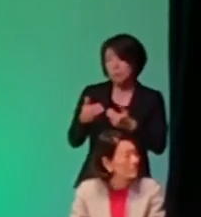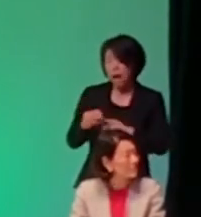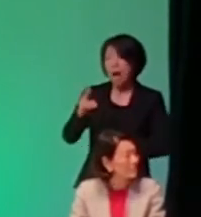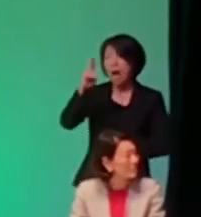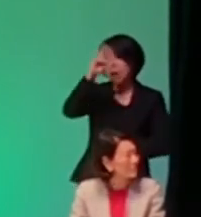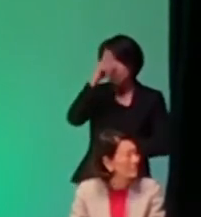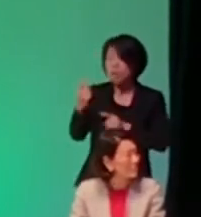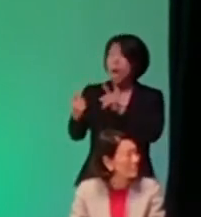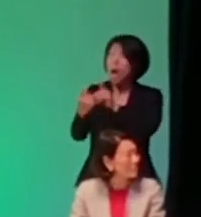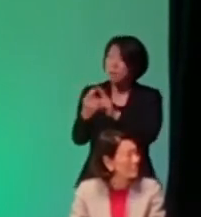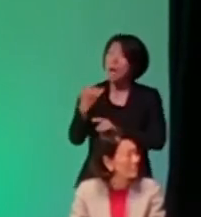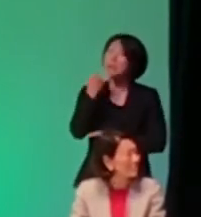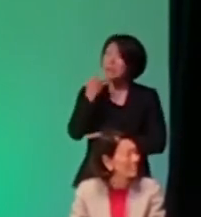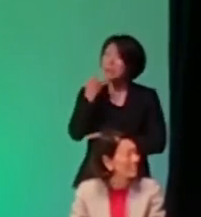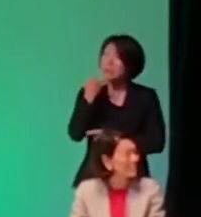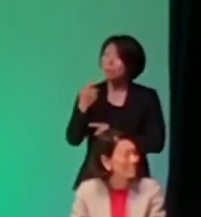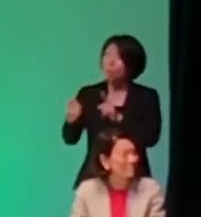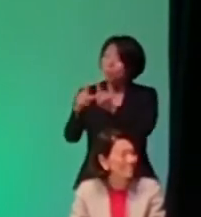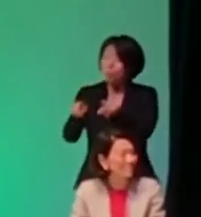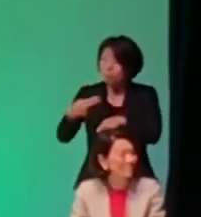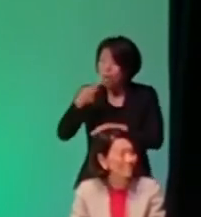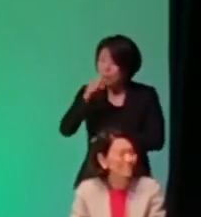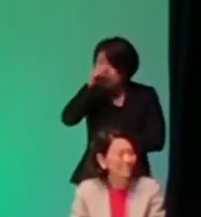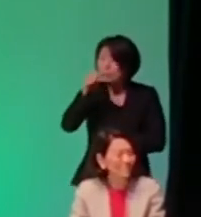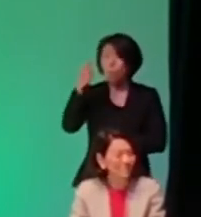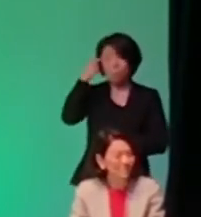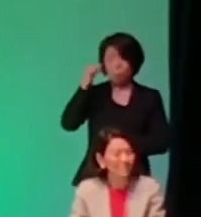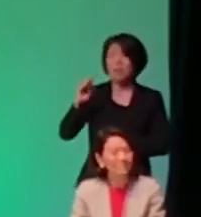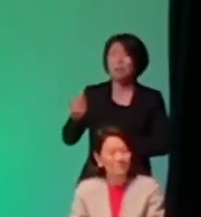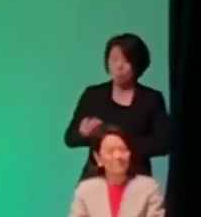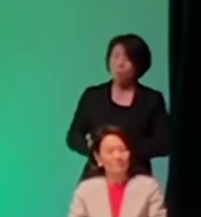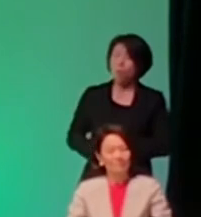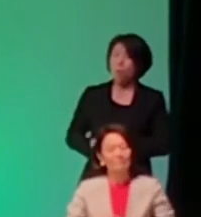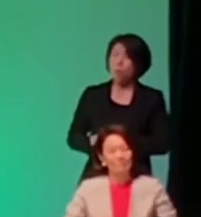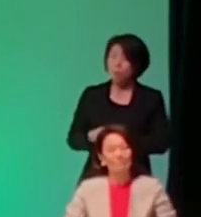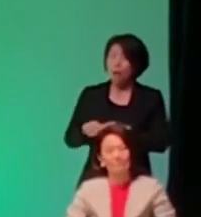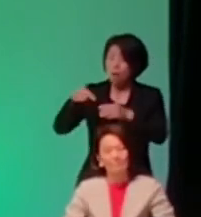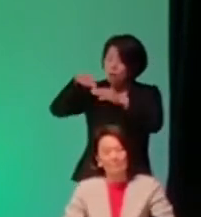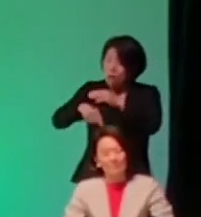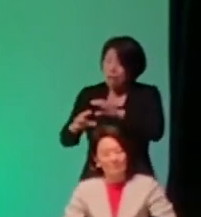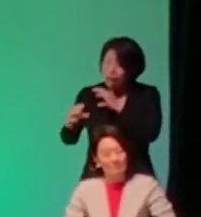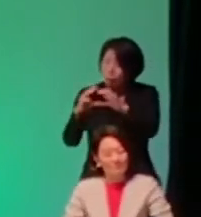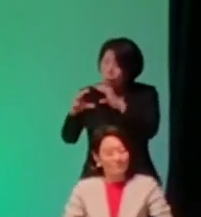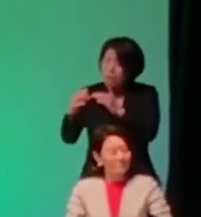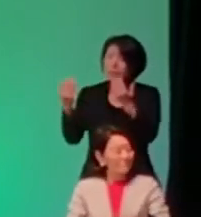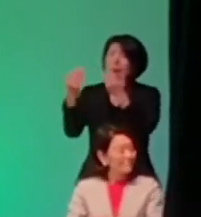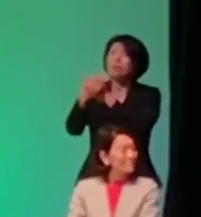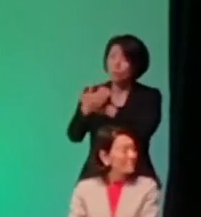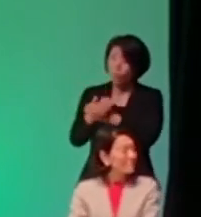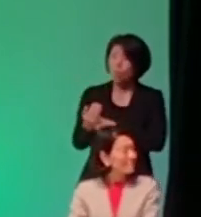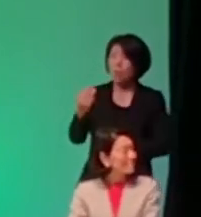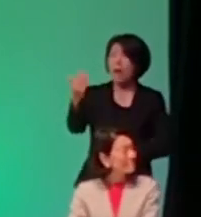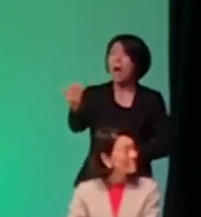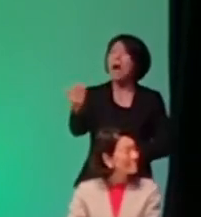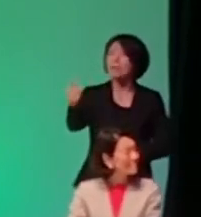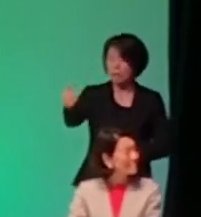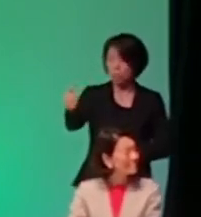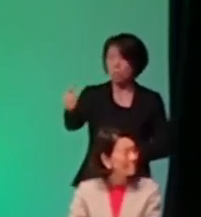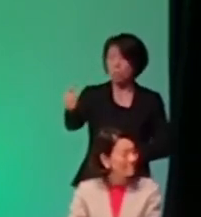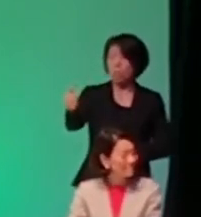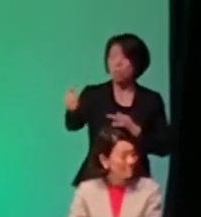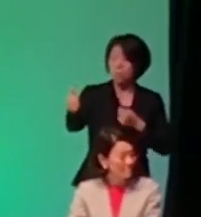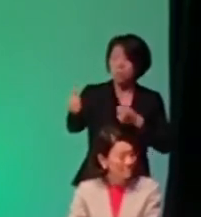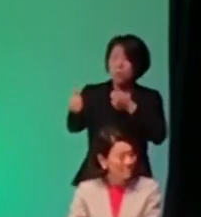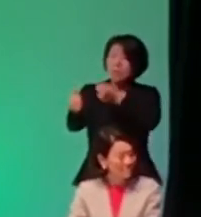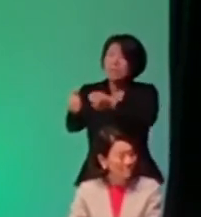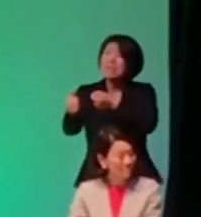会えばいいじゃないかっていうことになるんですけれども、まあ込み入った取材になってくると、取材相手の人も記者から取材を